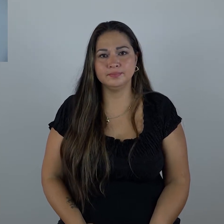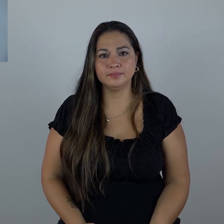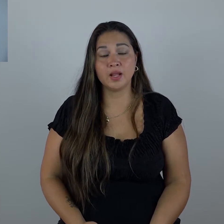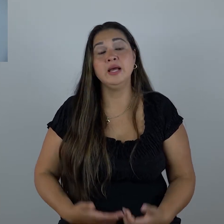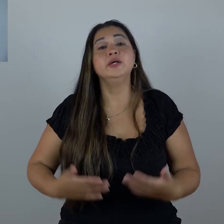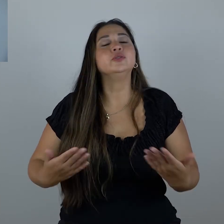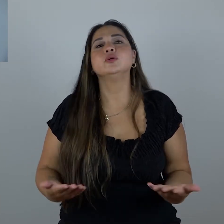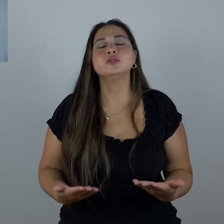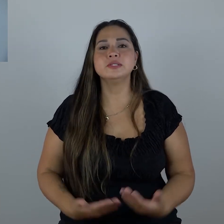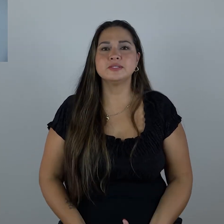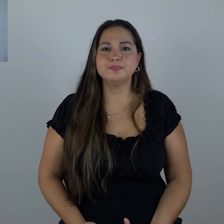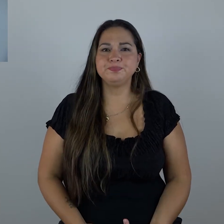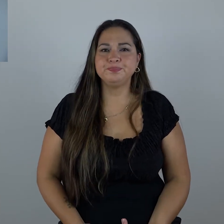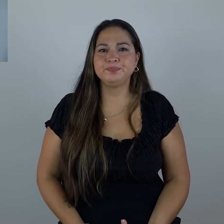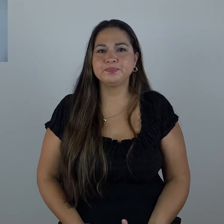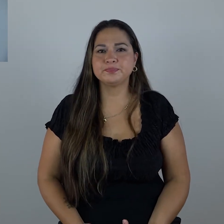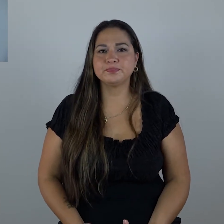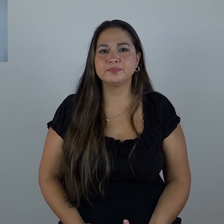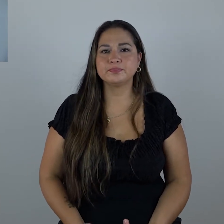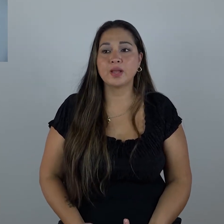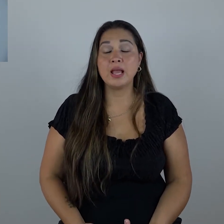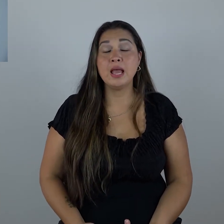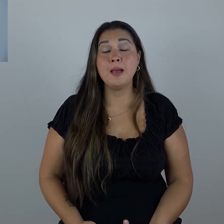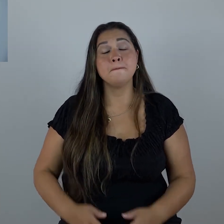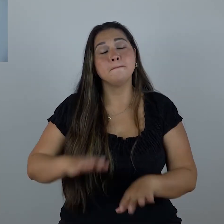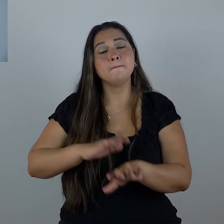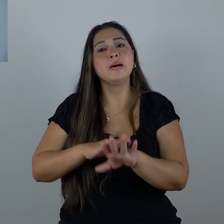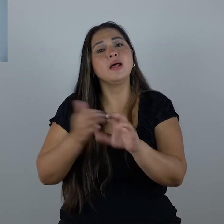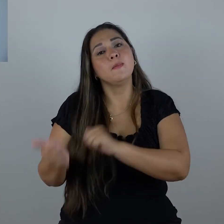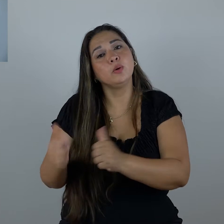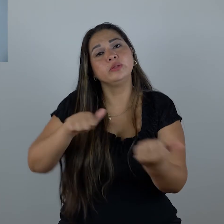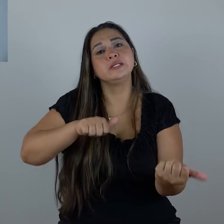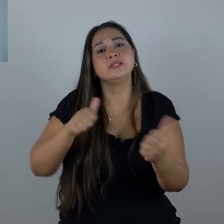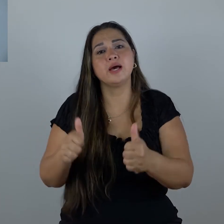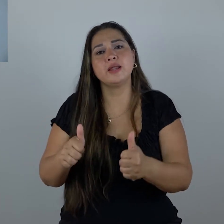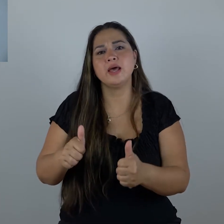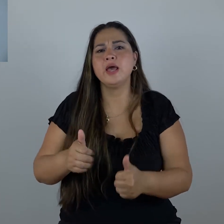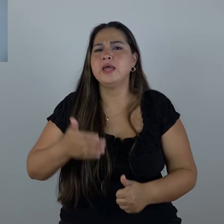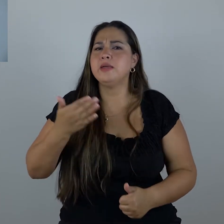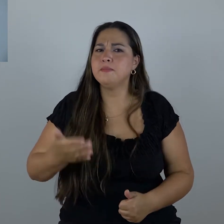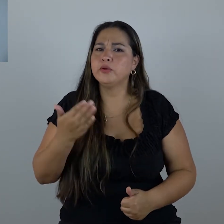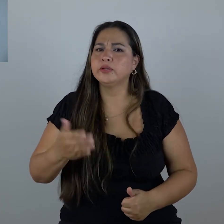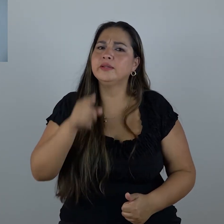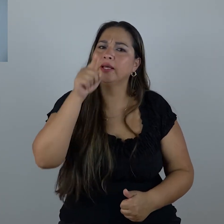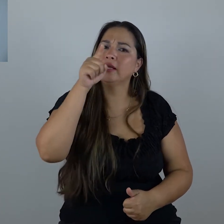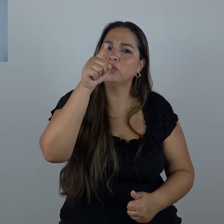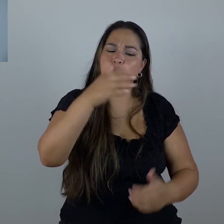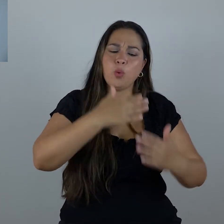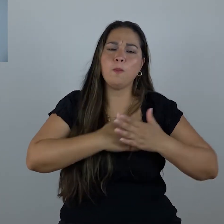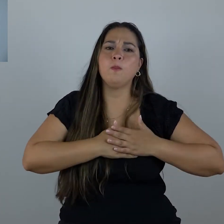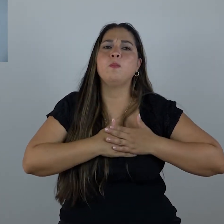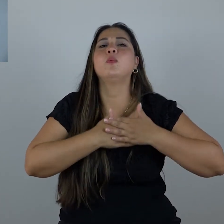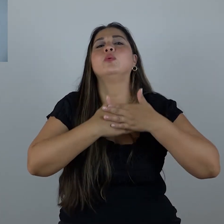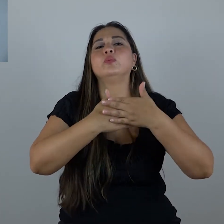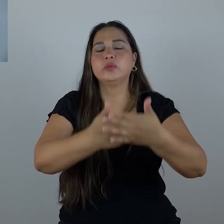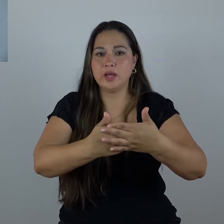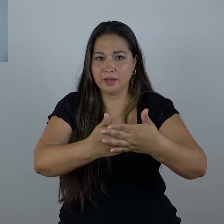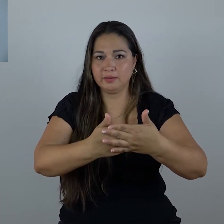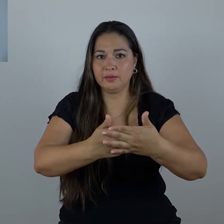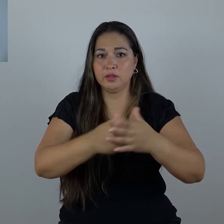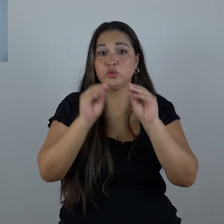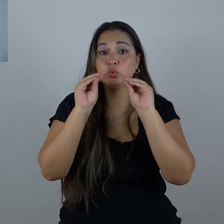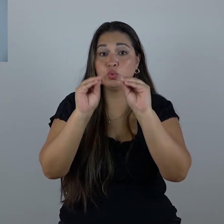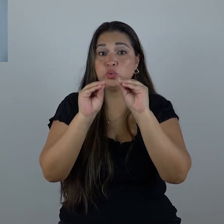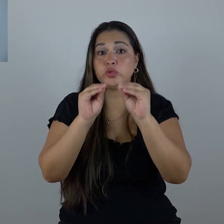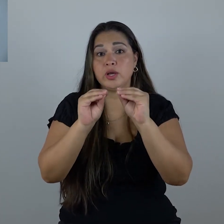tu decisión personal, sino tu voluntad. Es decir, tu voluntad entra en juego. Por primera vez en todo